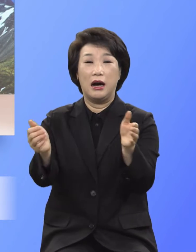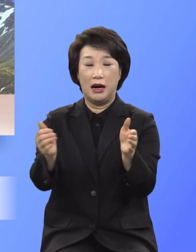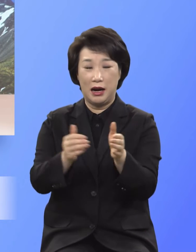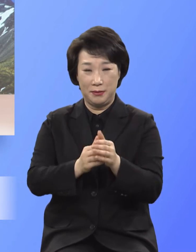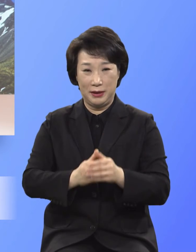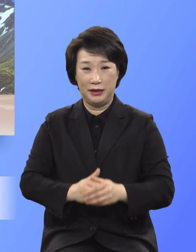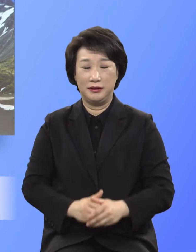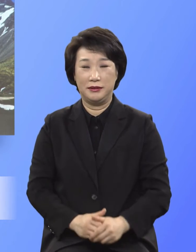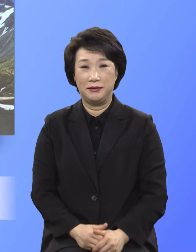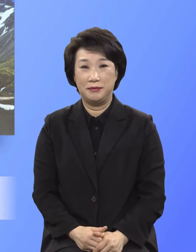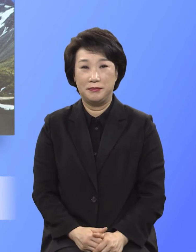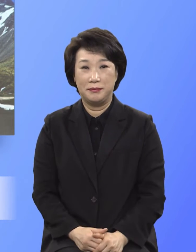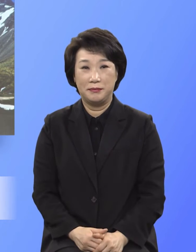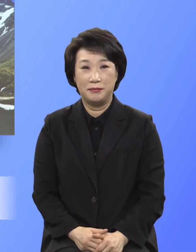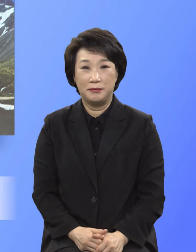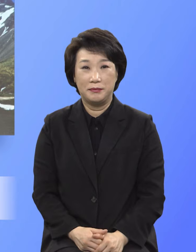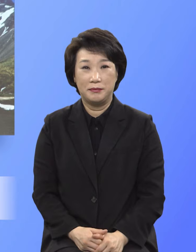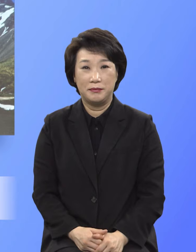담당시키셨도다.